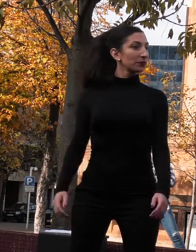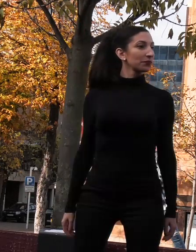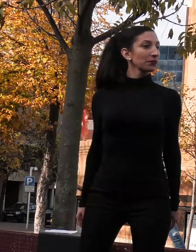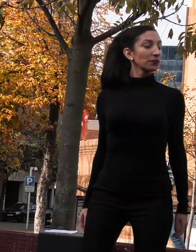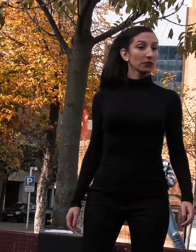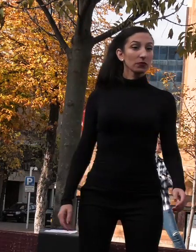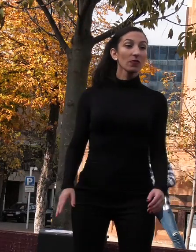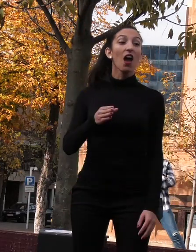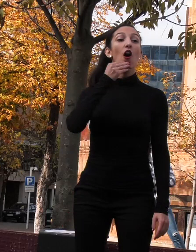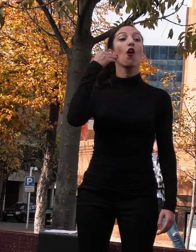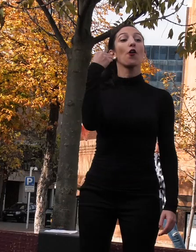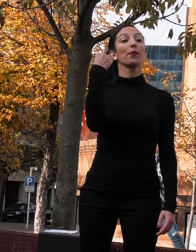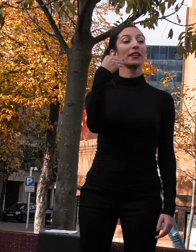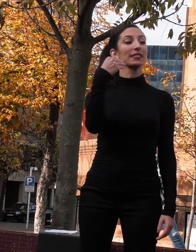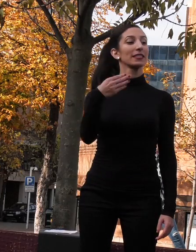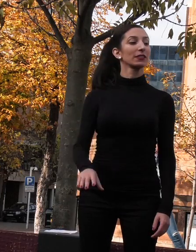Jóvenes,